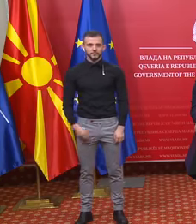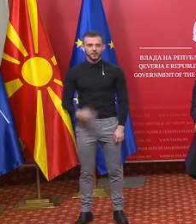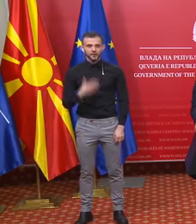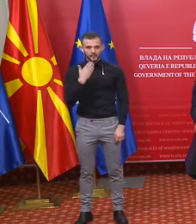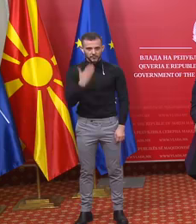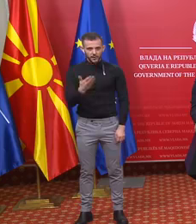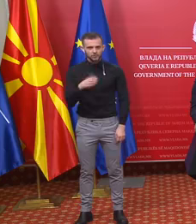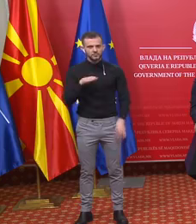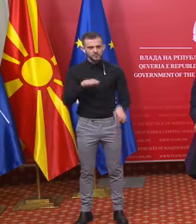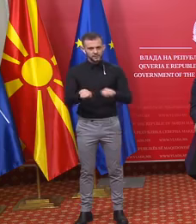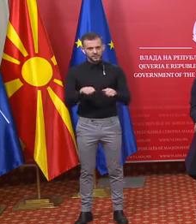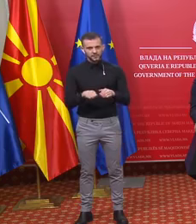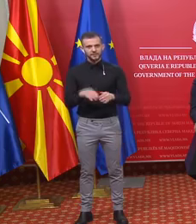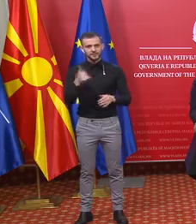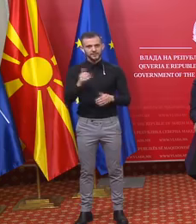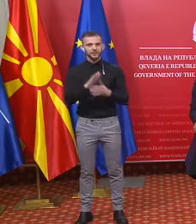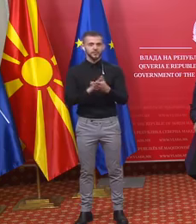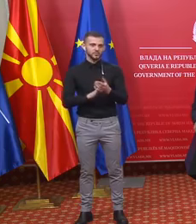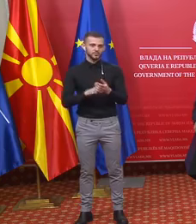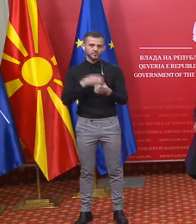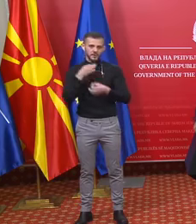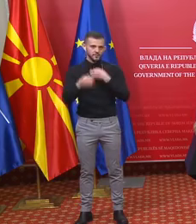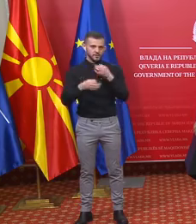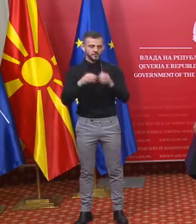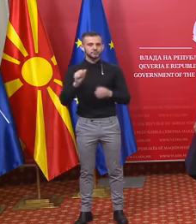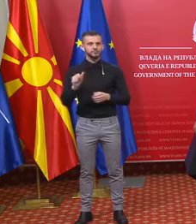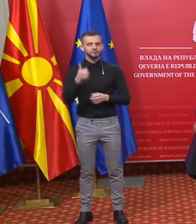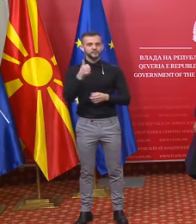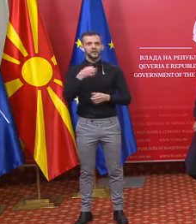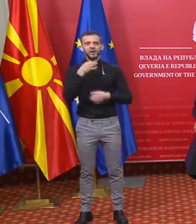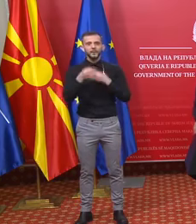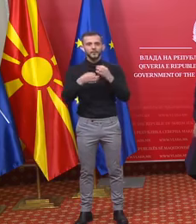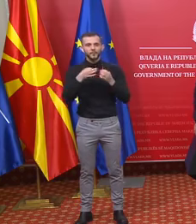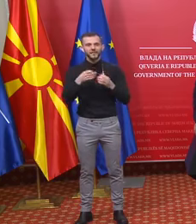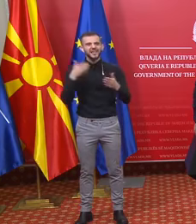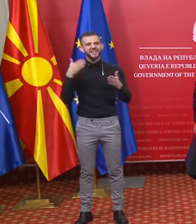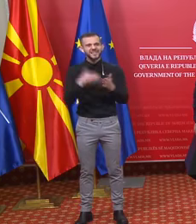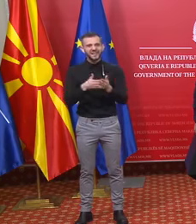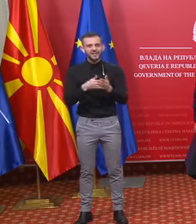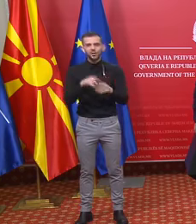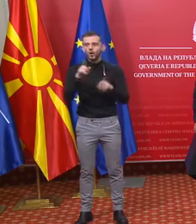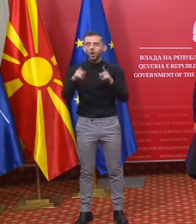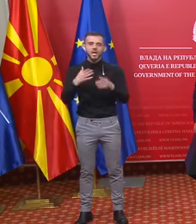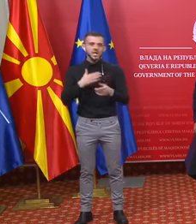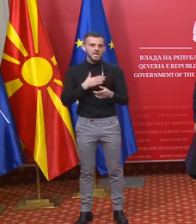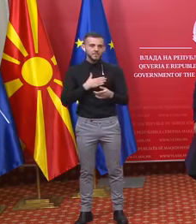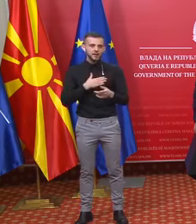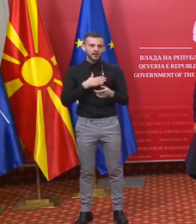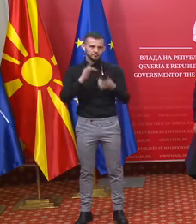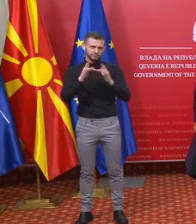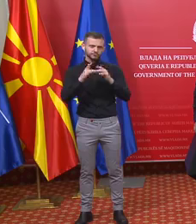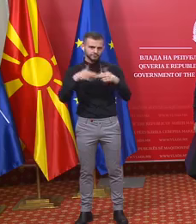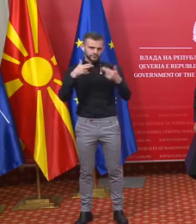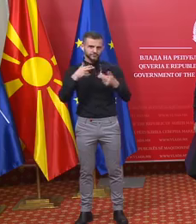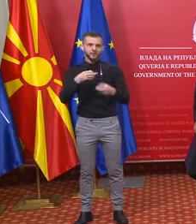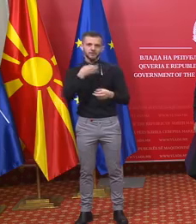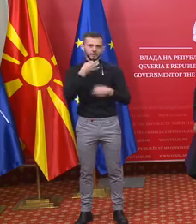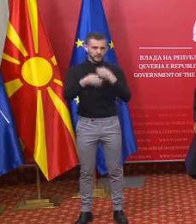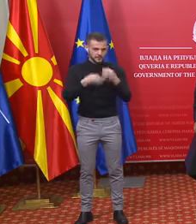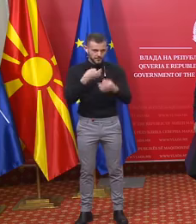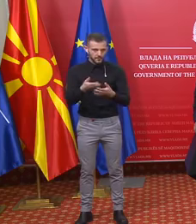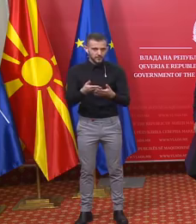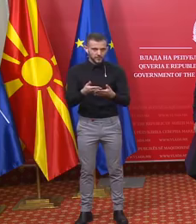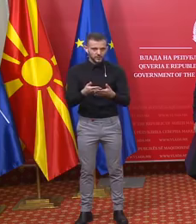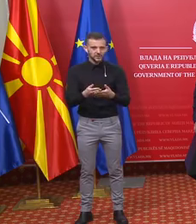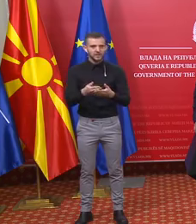Благодарам, министре. Почнуваме со прашања. Прво прашањето на колегите директно кои ќе имале ги постават преповатката онлайн, после прашањето кои ни стигна